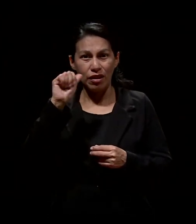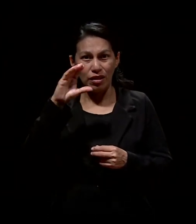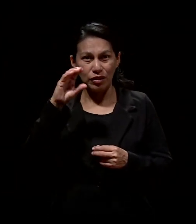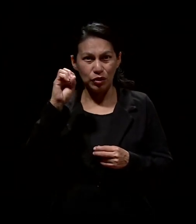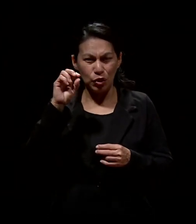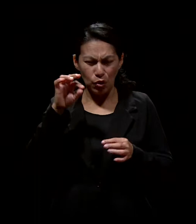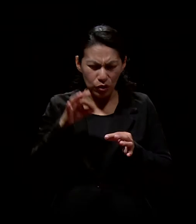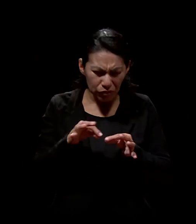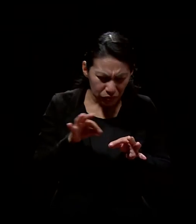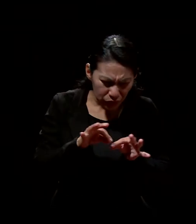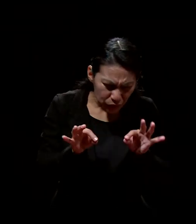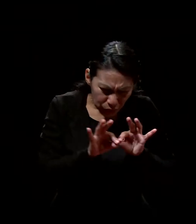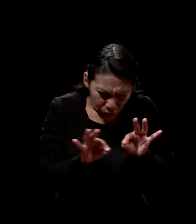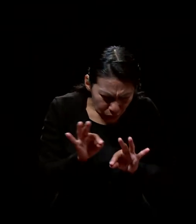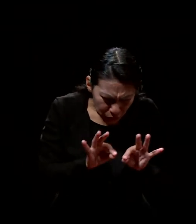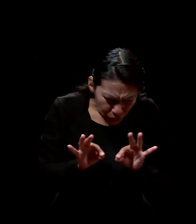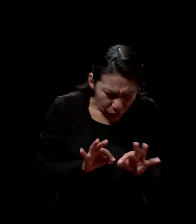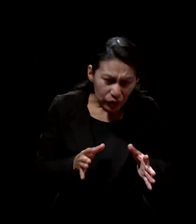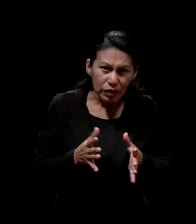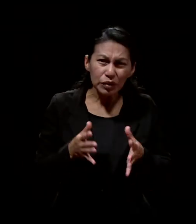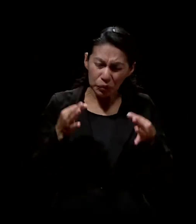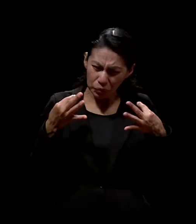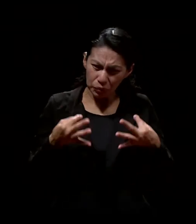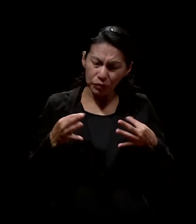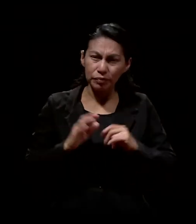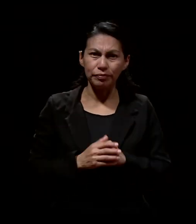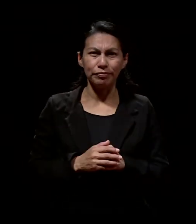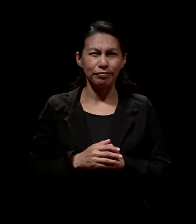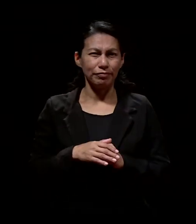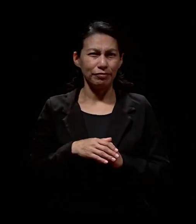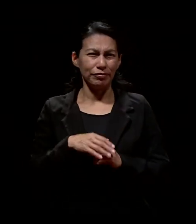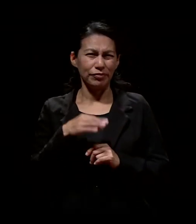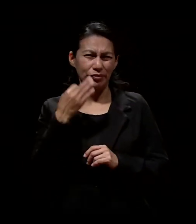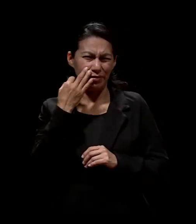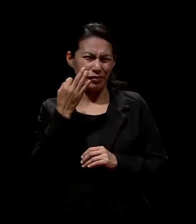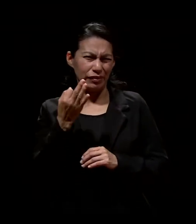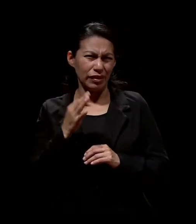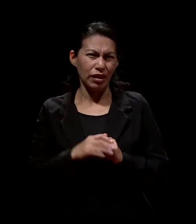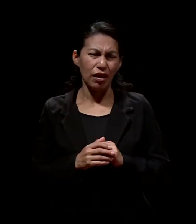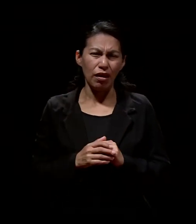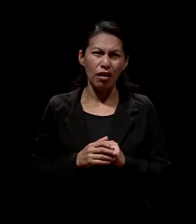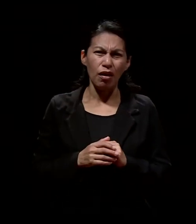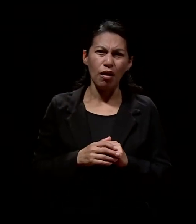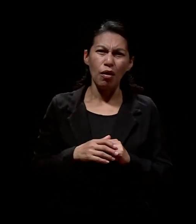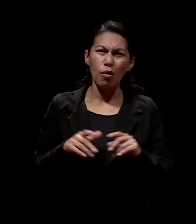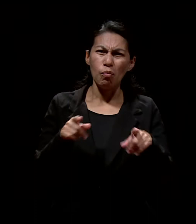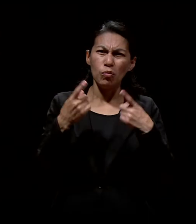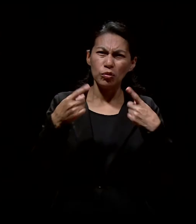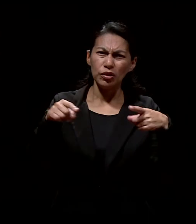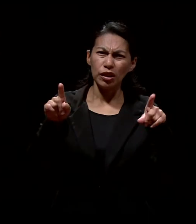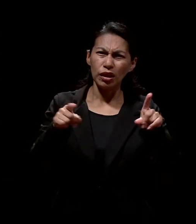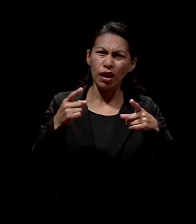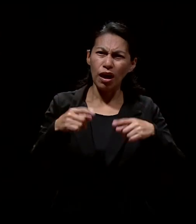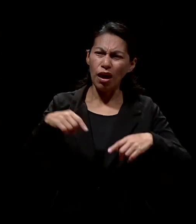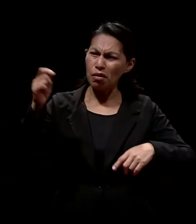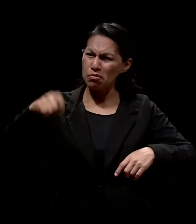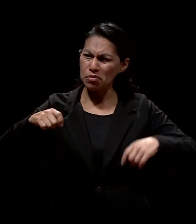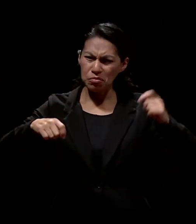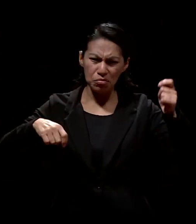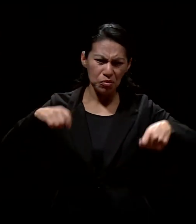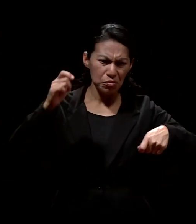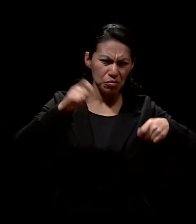Imagínate una orquesta que está desafinada. ¡Qué horrible! No atrae para nada, no